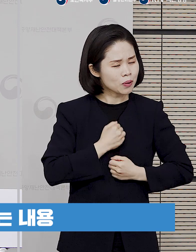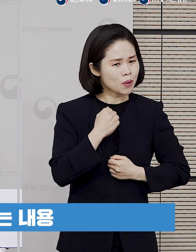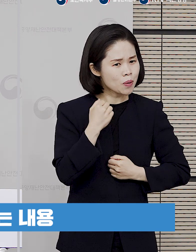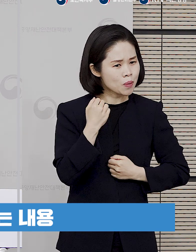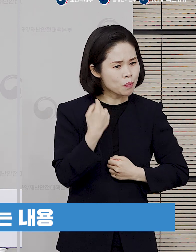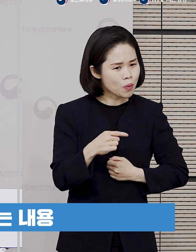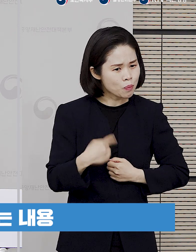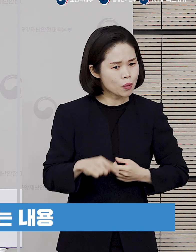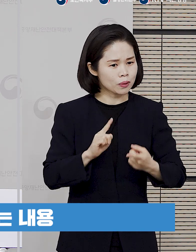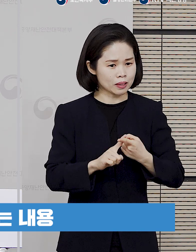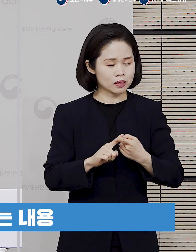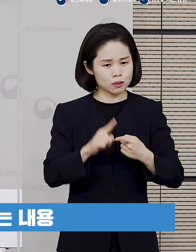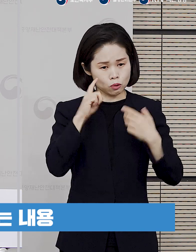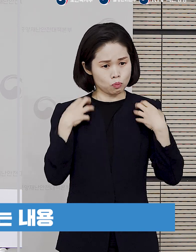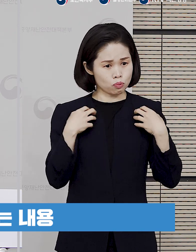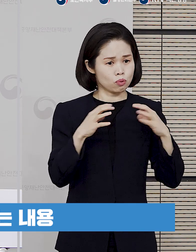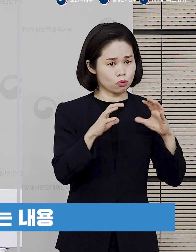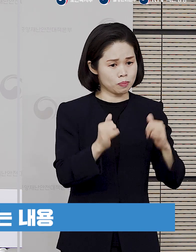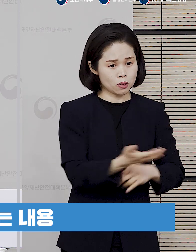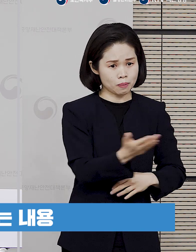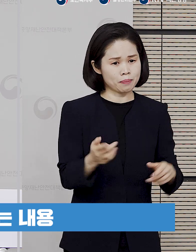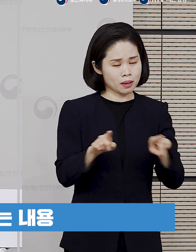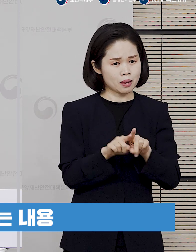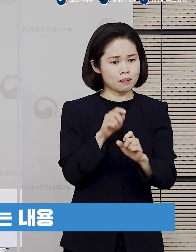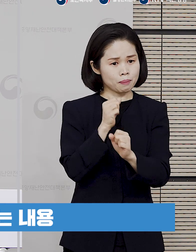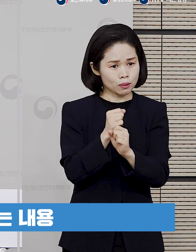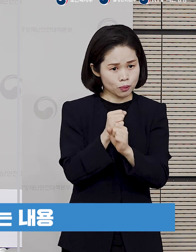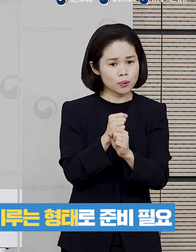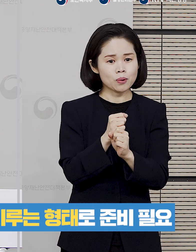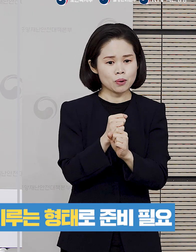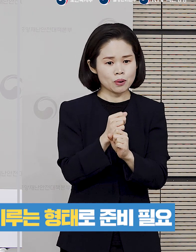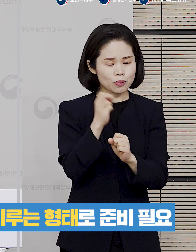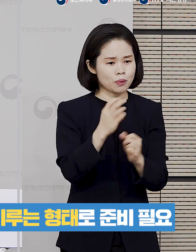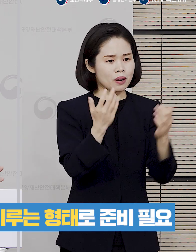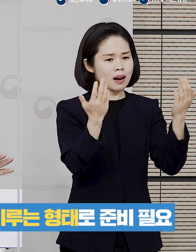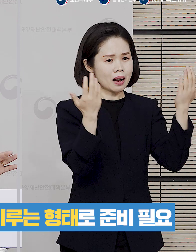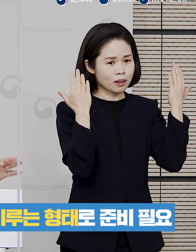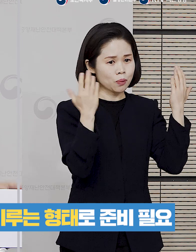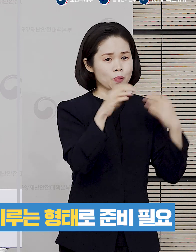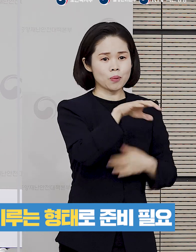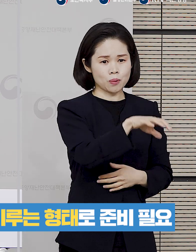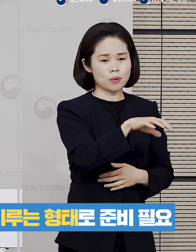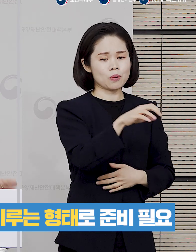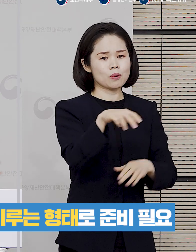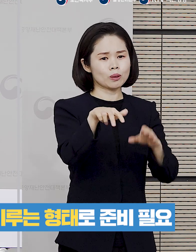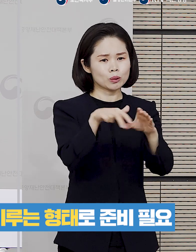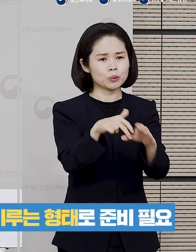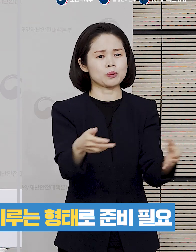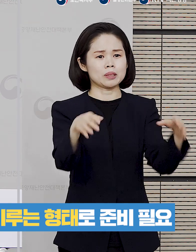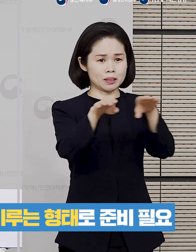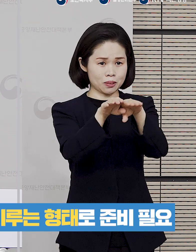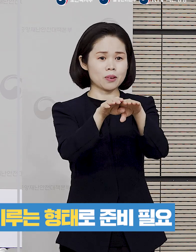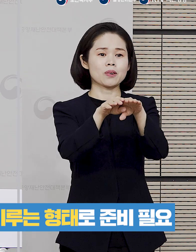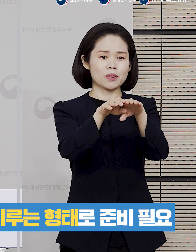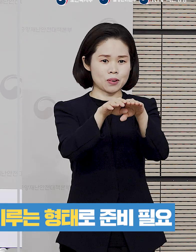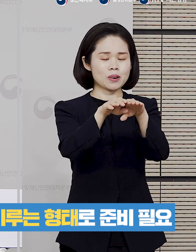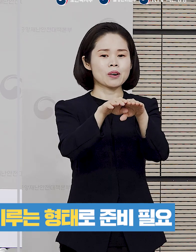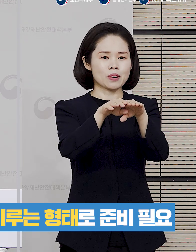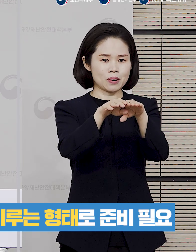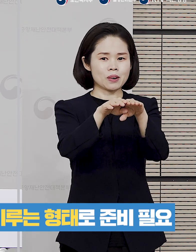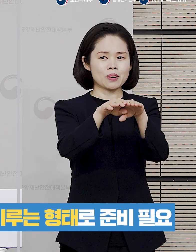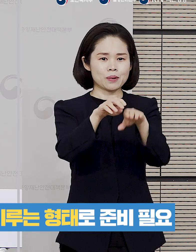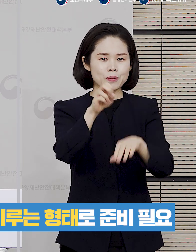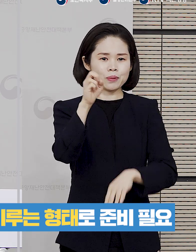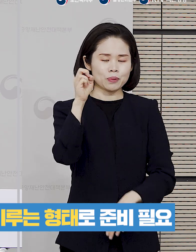어떠한 부분들을 지켜나갈지를 함께 만들고 또 그러한 규범이 각각의 학교나 또